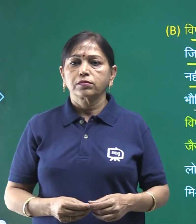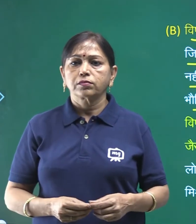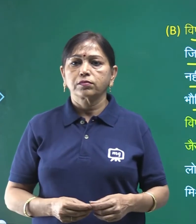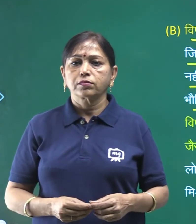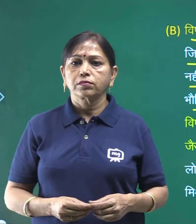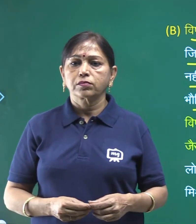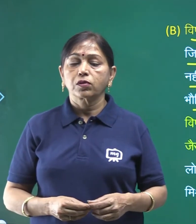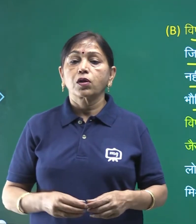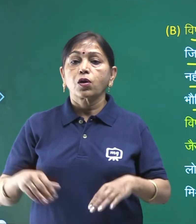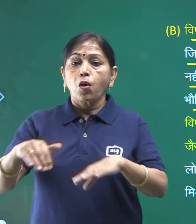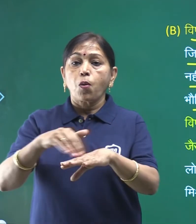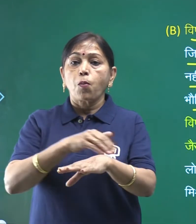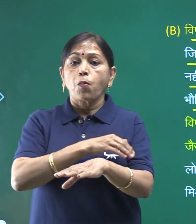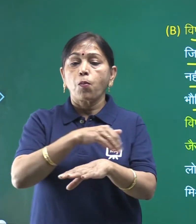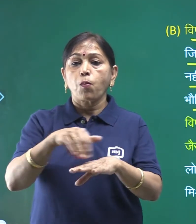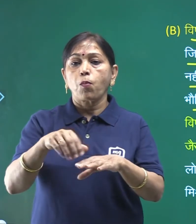भौतिक दृष्टि से